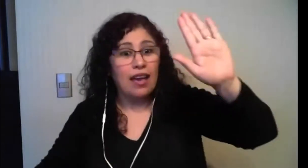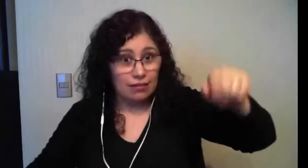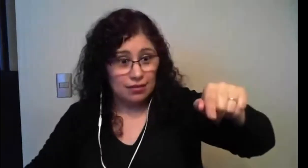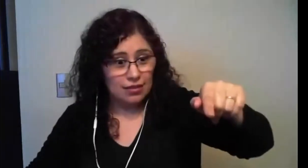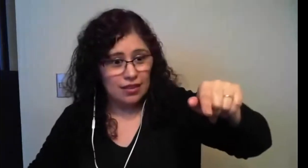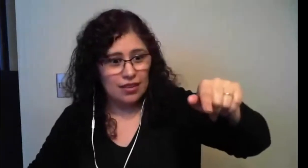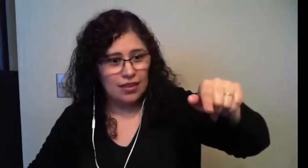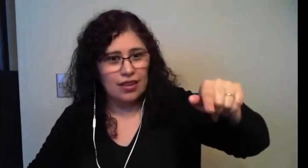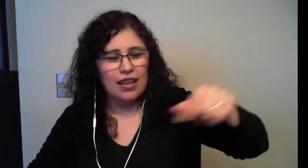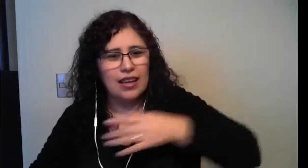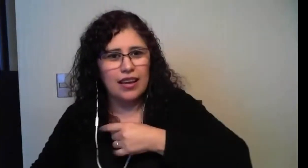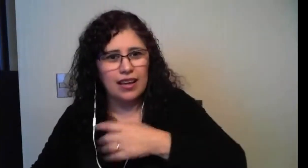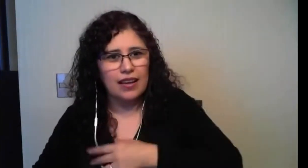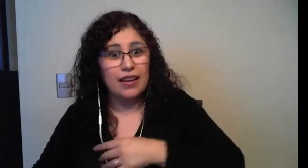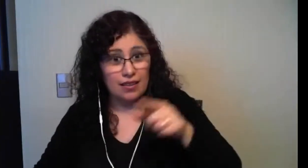No, no hay problema, pregúntame.